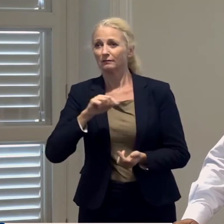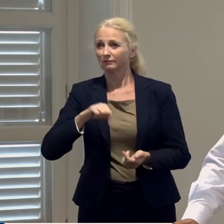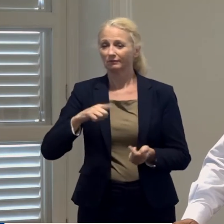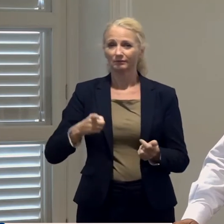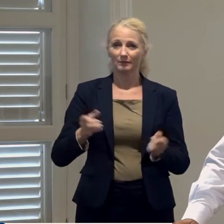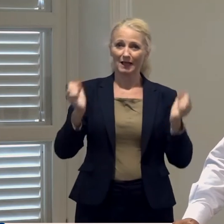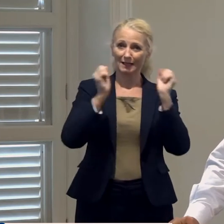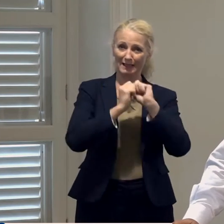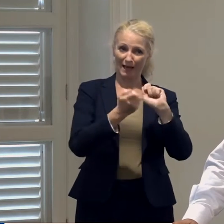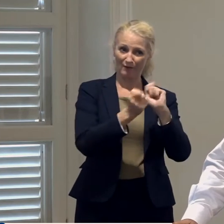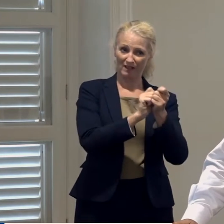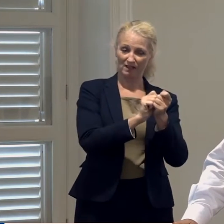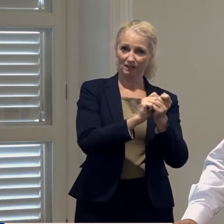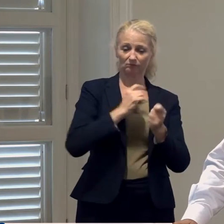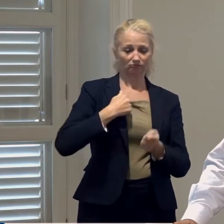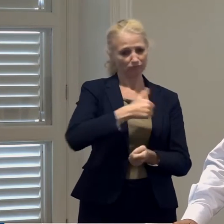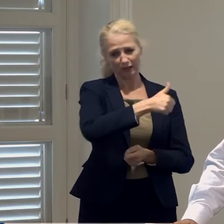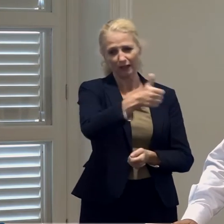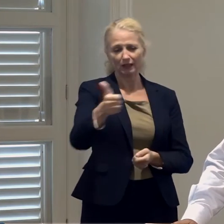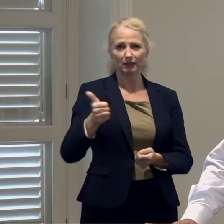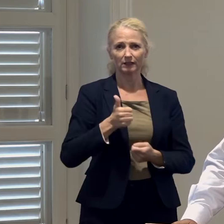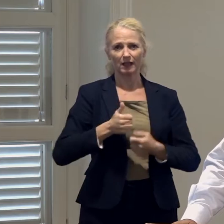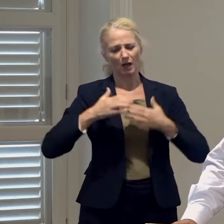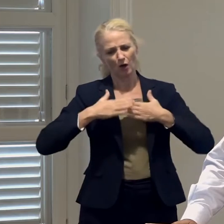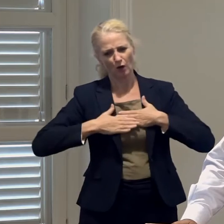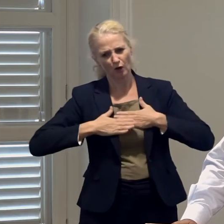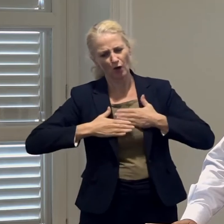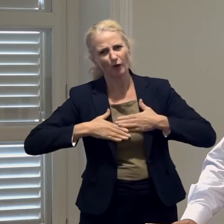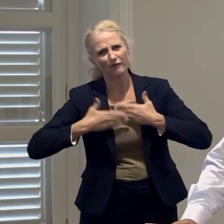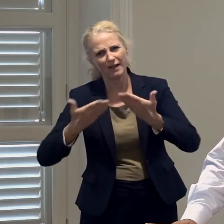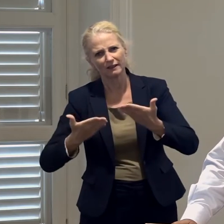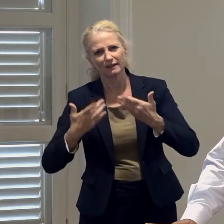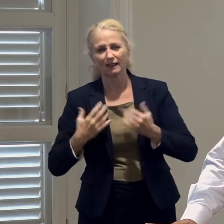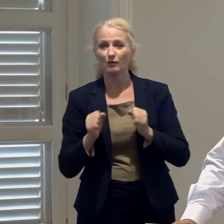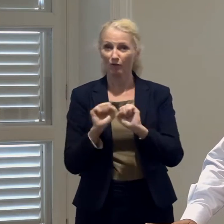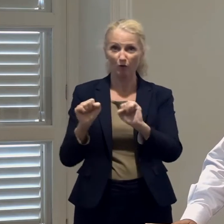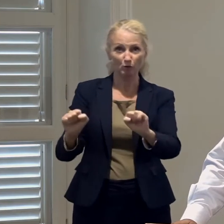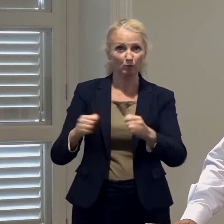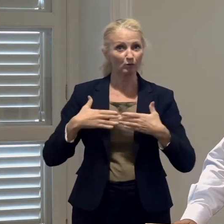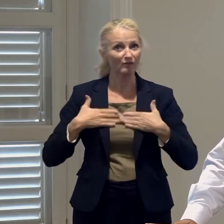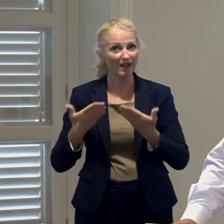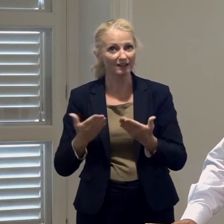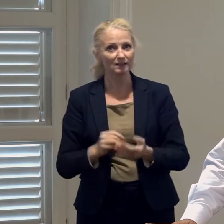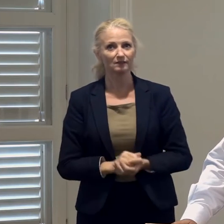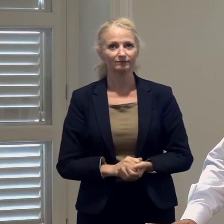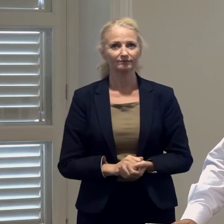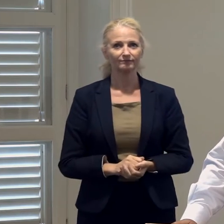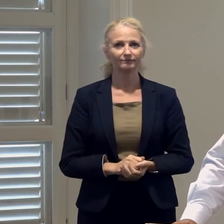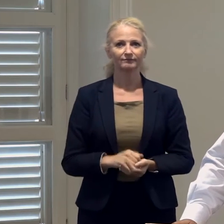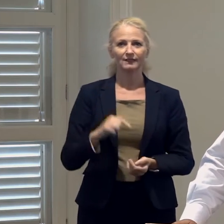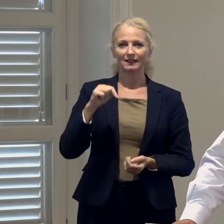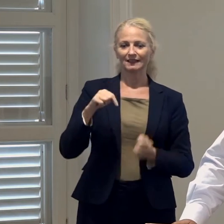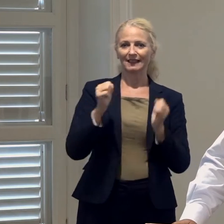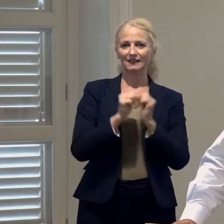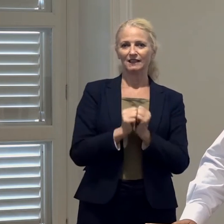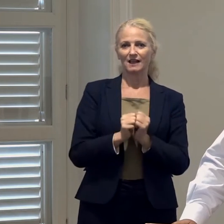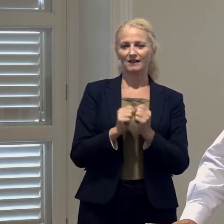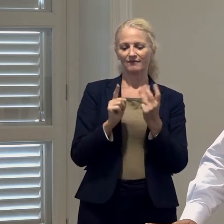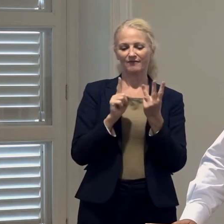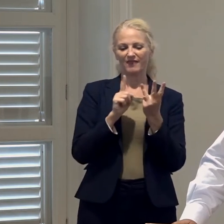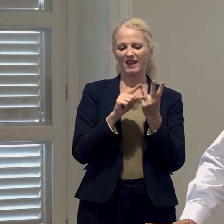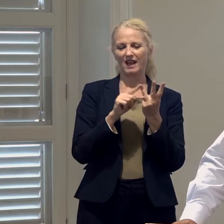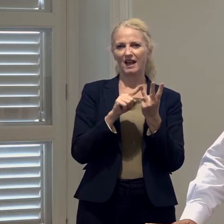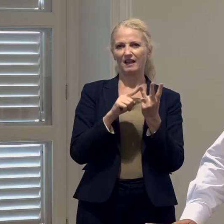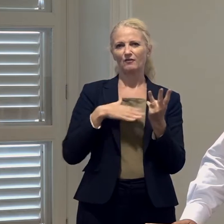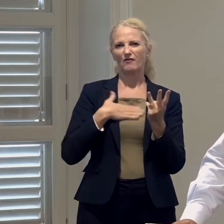iedereen een jaar vol geluk en voorspoed toe te wensen. Dit jaar heb ik nog één wens.